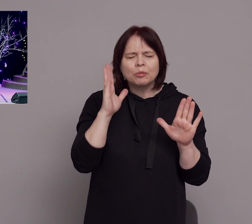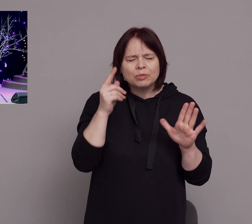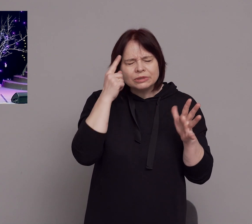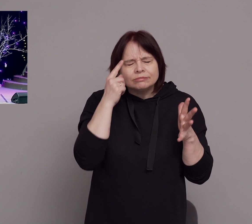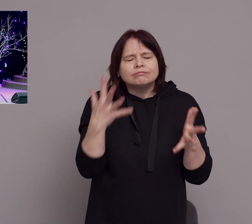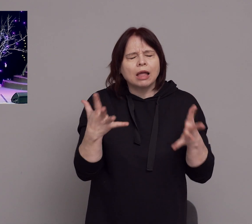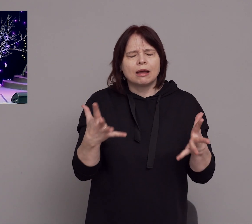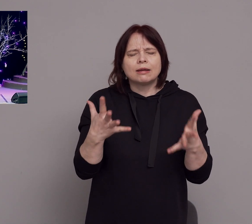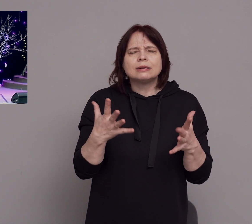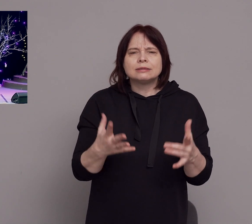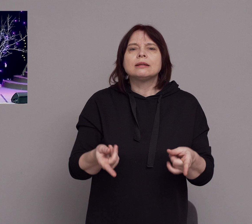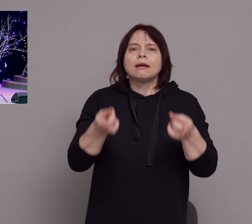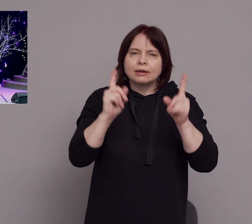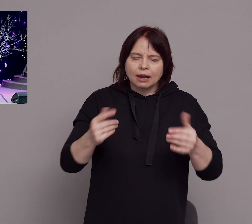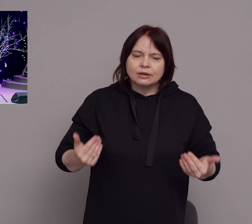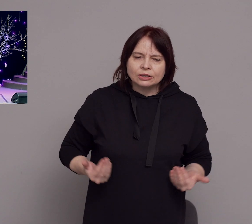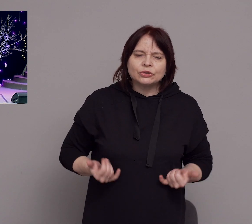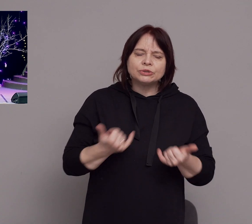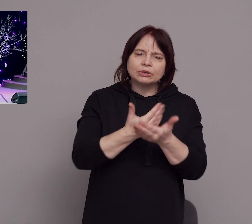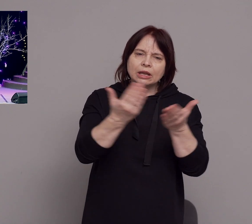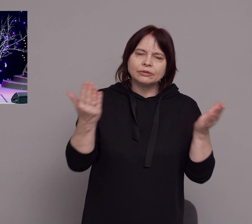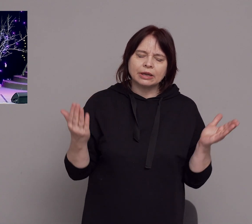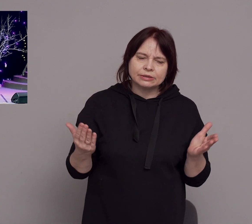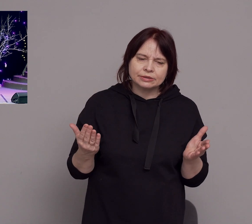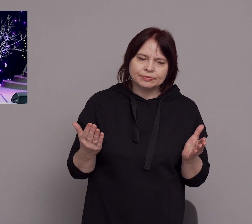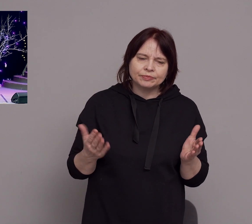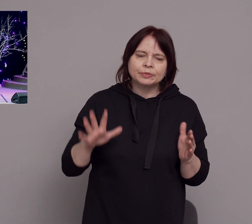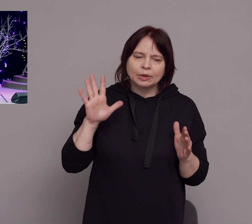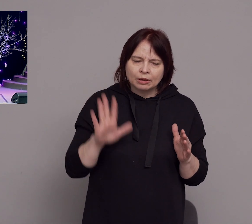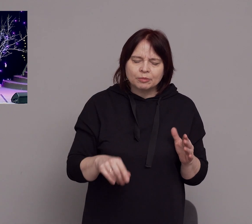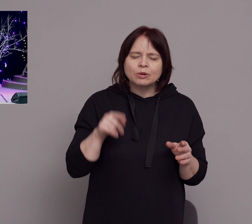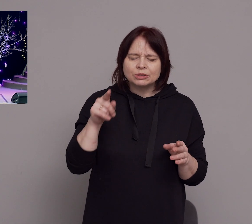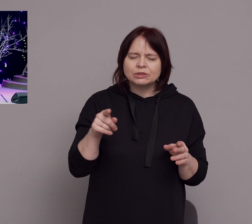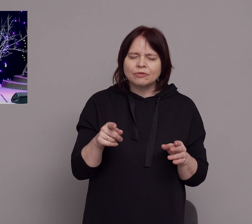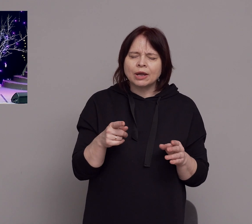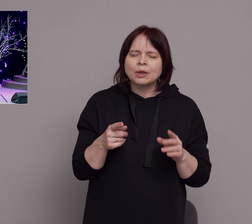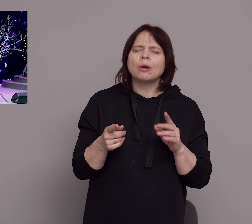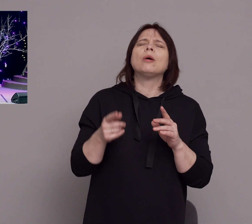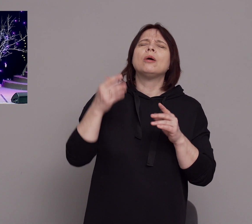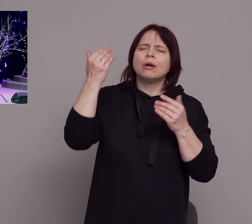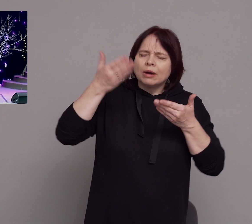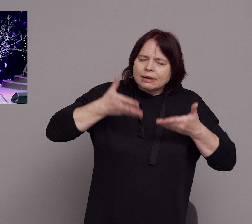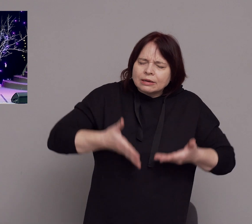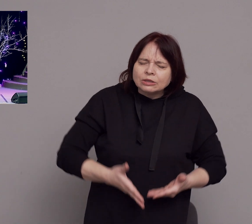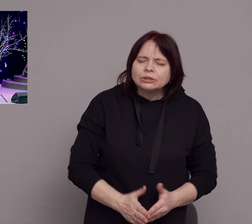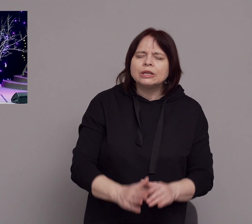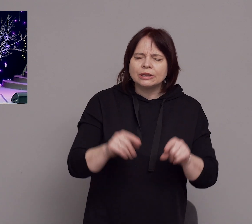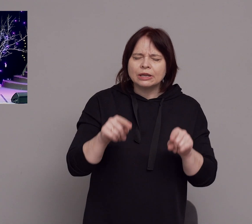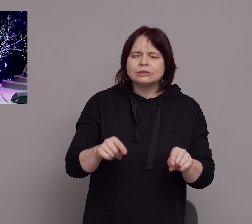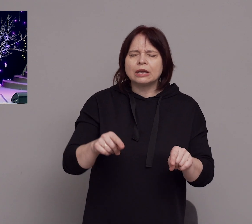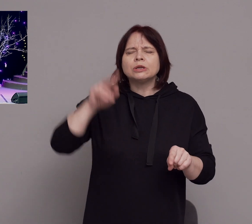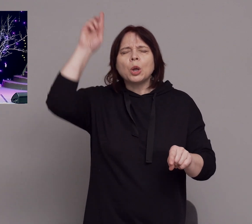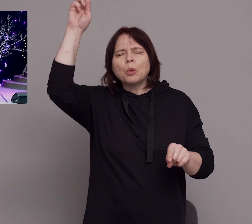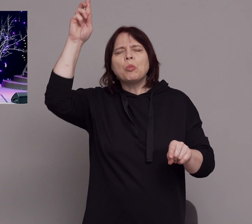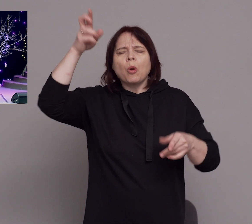нас, Господь. Боже, пускай Твое воплощение, оно будет реальным для нас, и оно будет реально в нашей жизни. Бог,